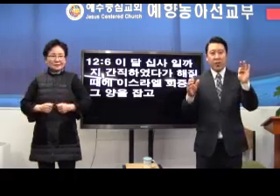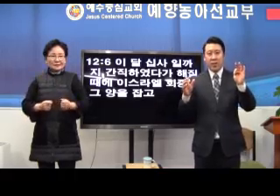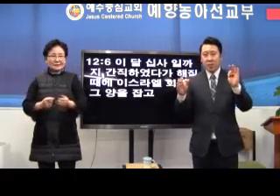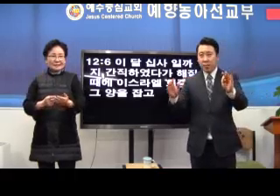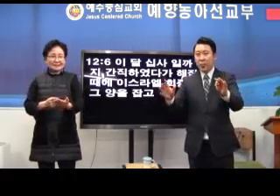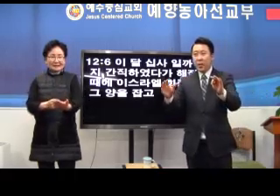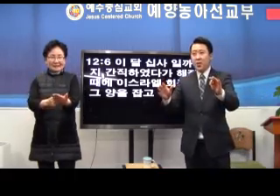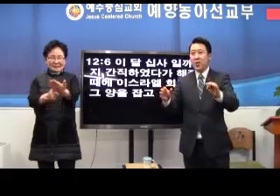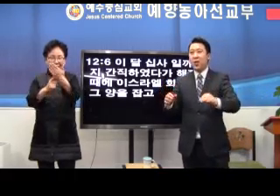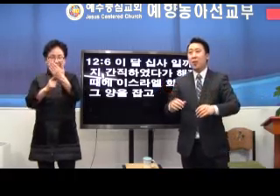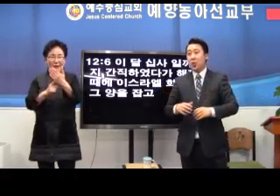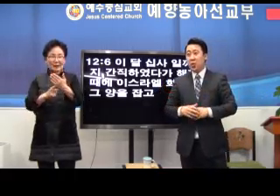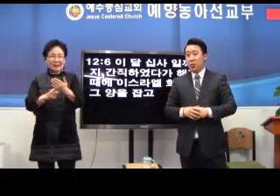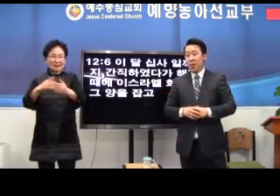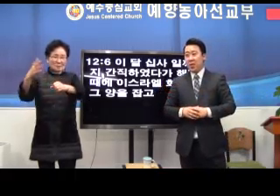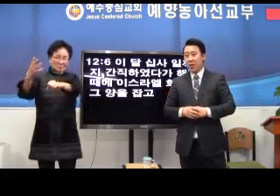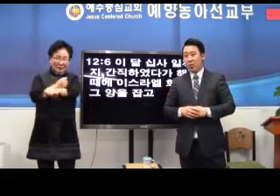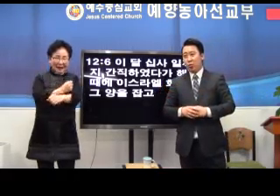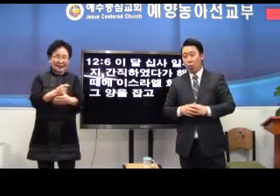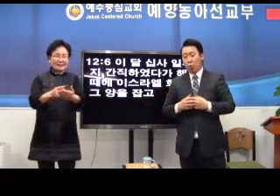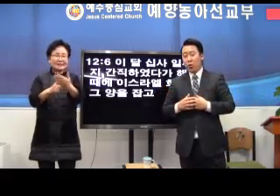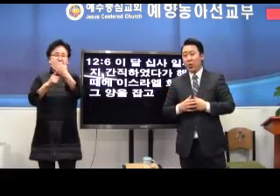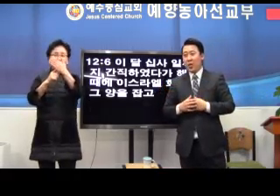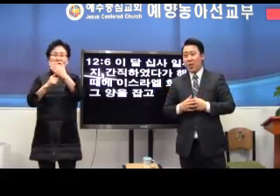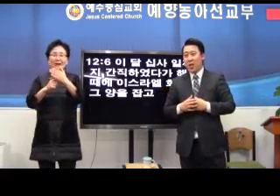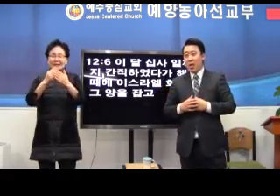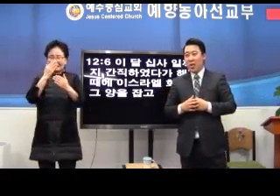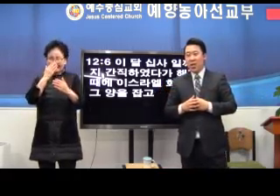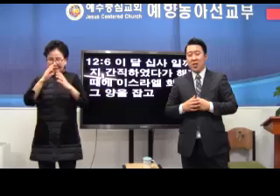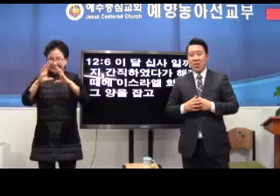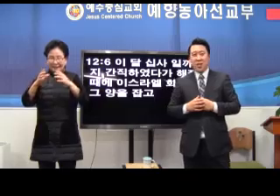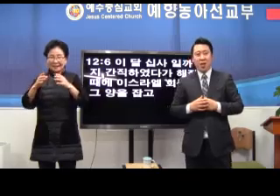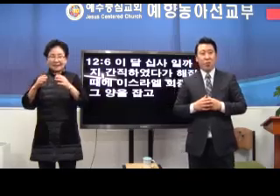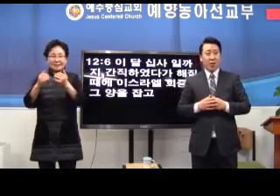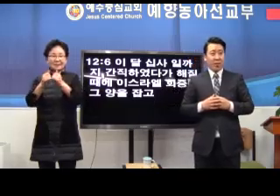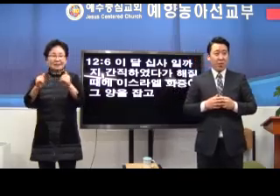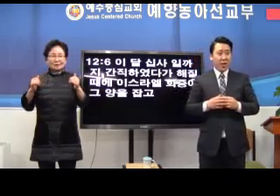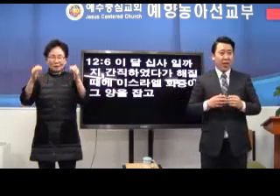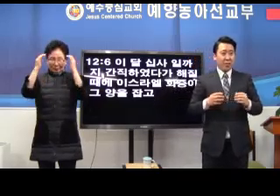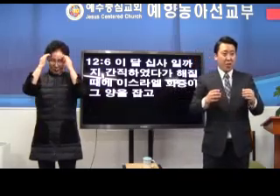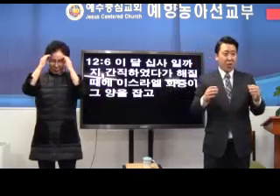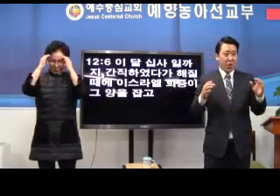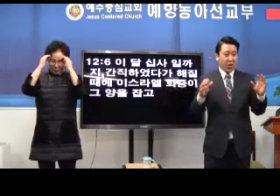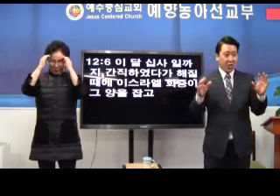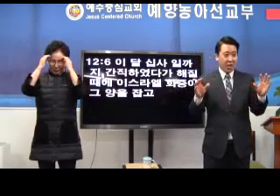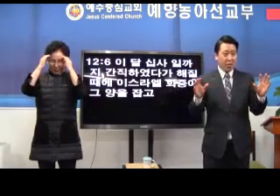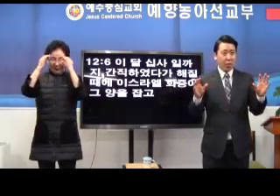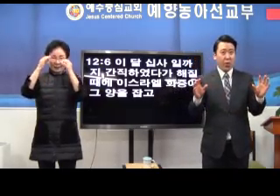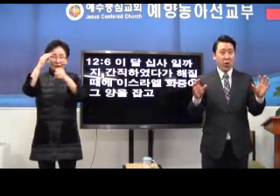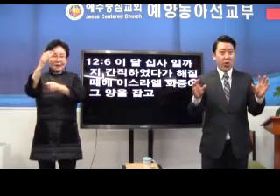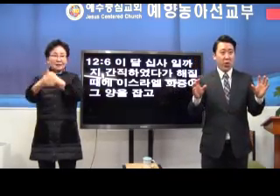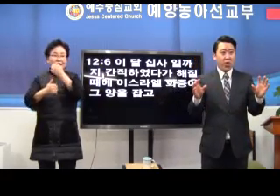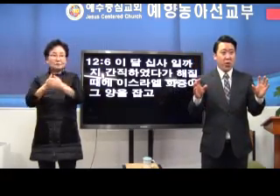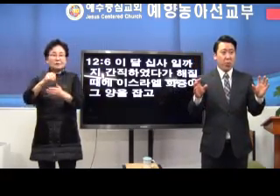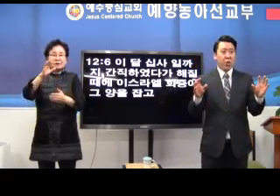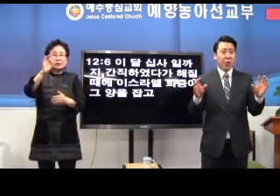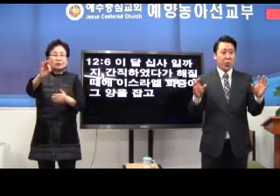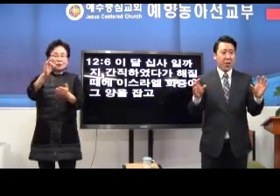나라를 이스라엘 백성을 막 이렇게 고통스럽게 하니까 이 애굽 사람들을 하나님께서 10가지 재앙으로 모세를